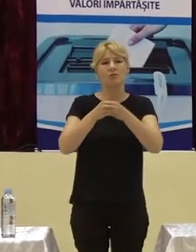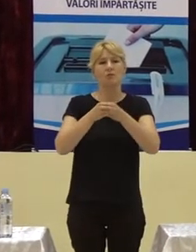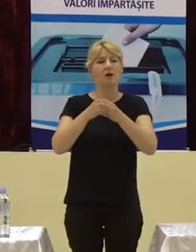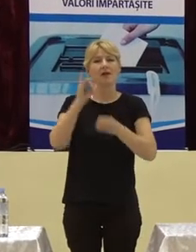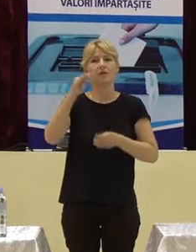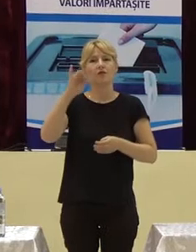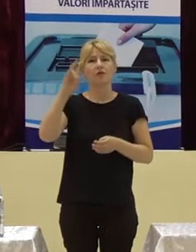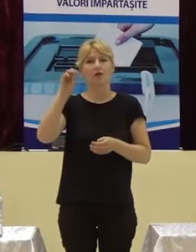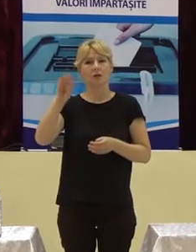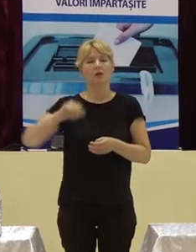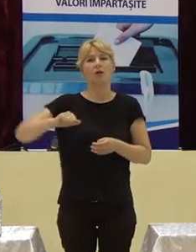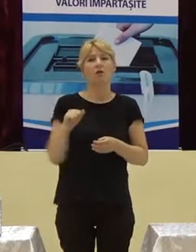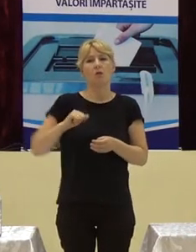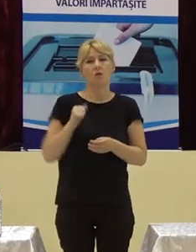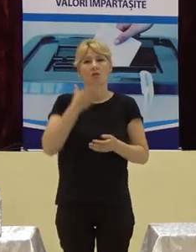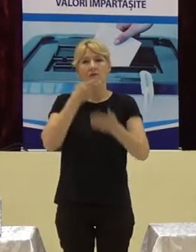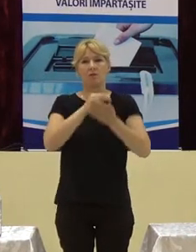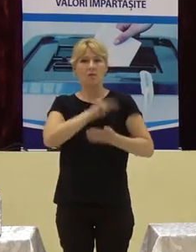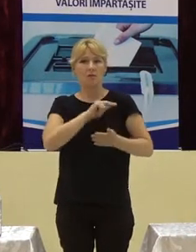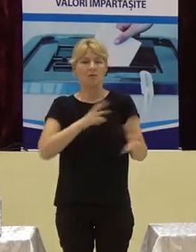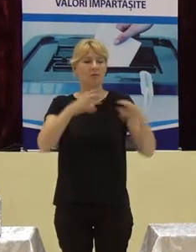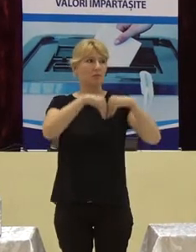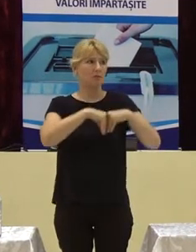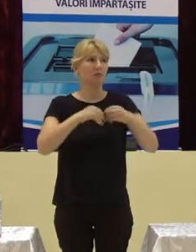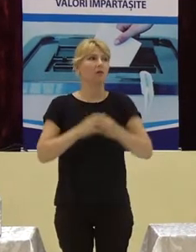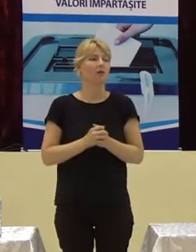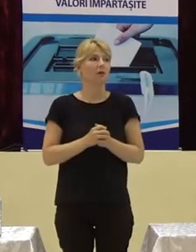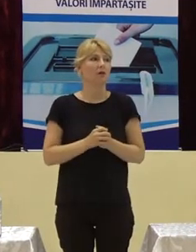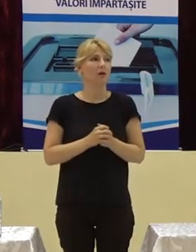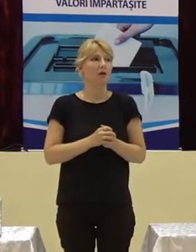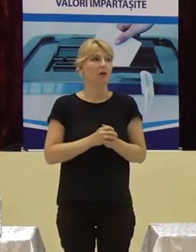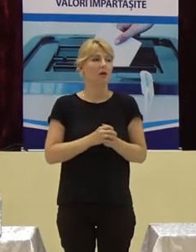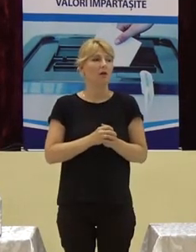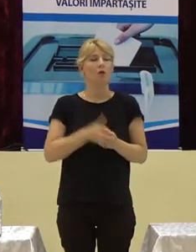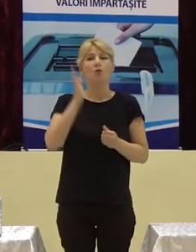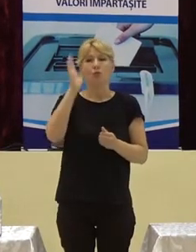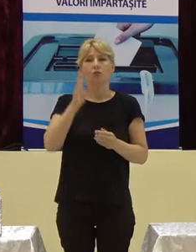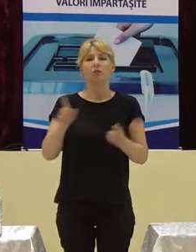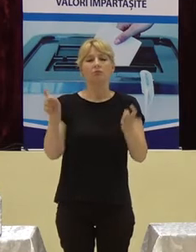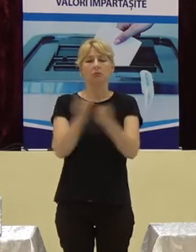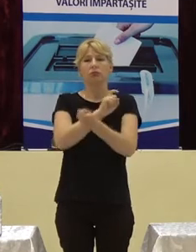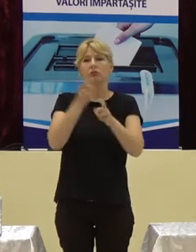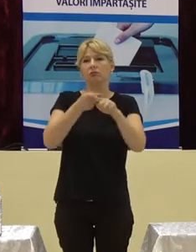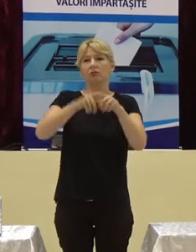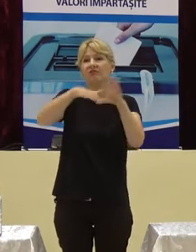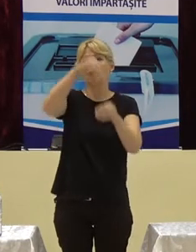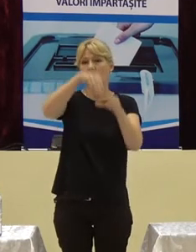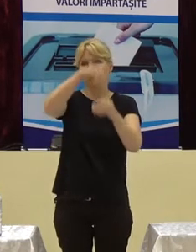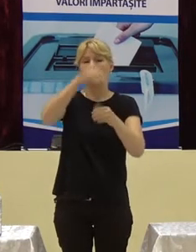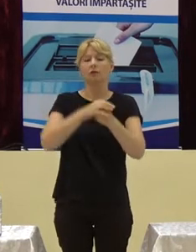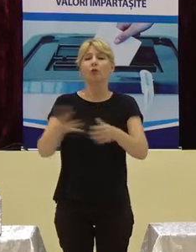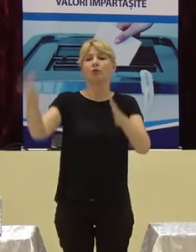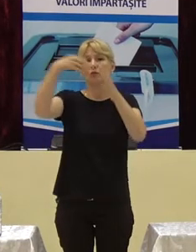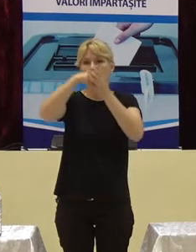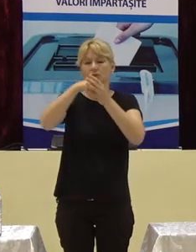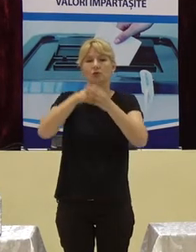mea Elena Rățoi și noi astăzi împreună vom modera această dezbatere electorală, incluziunea socială